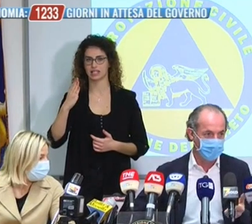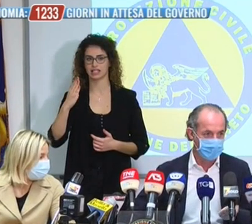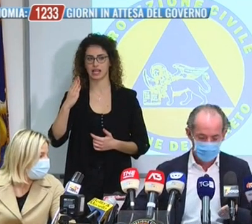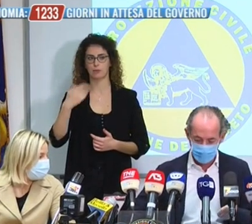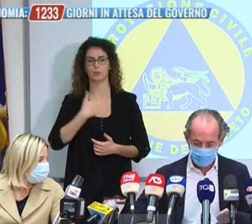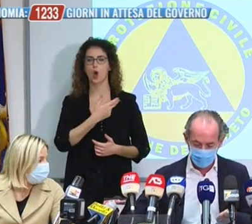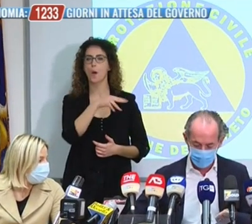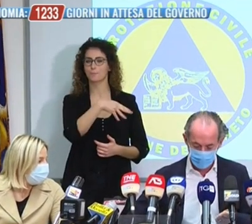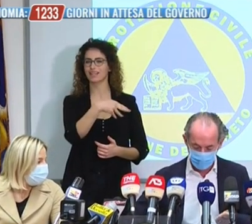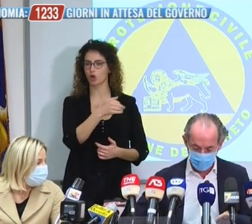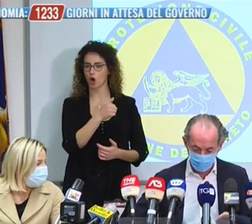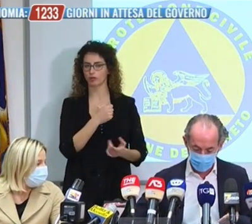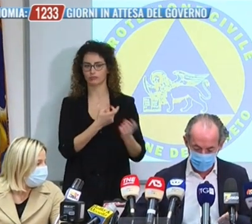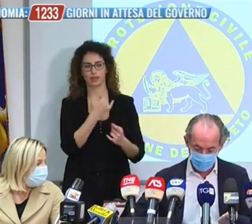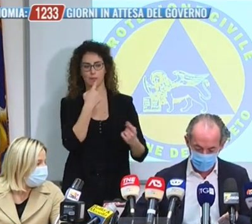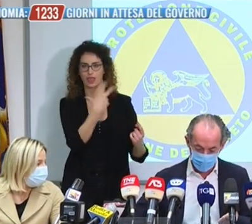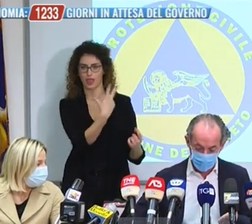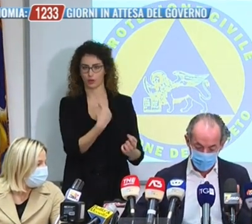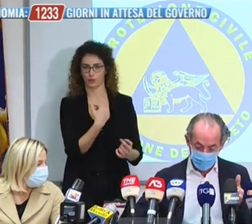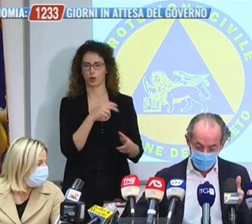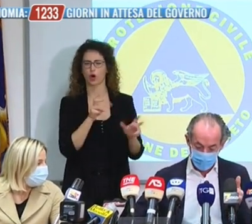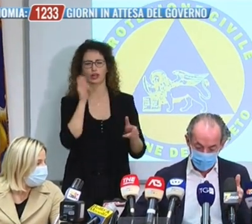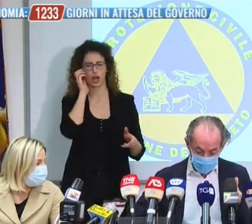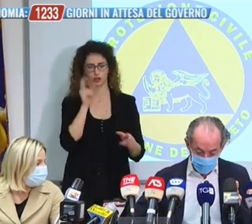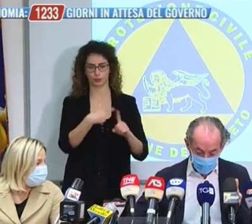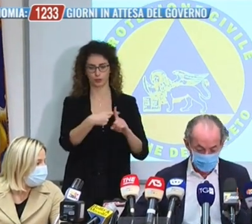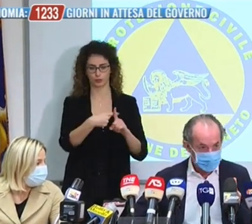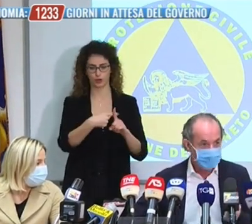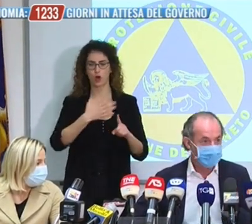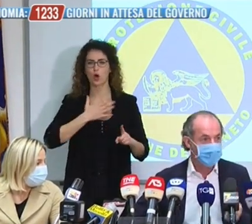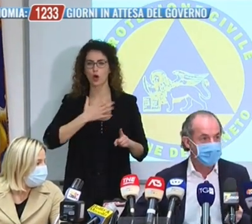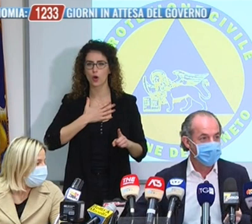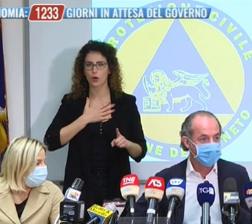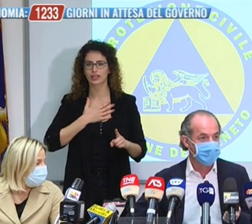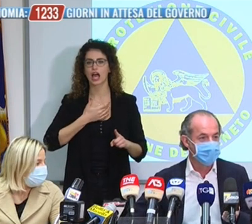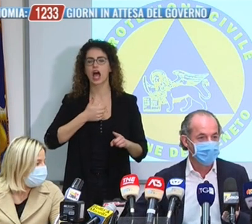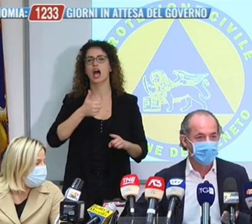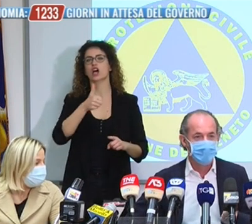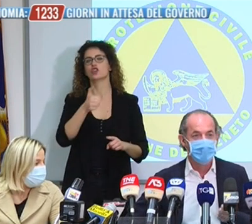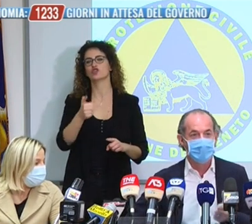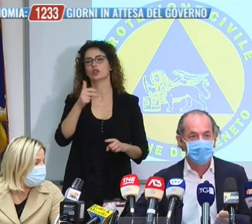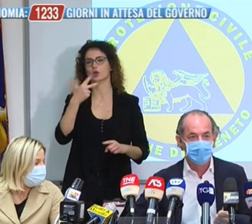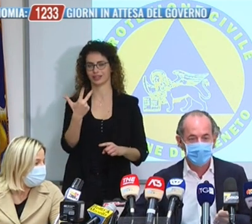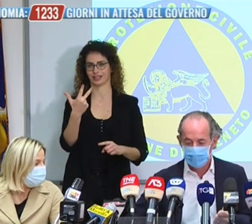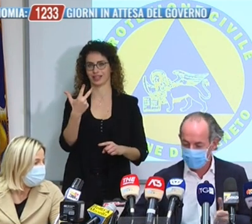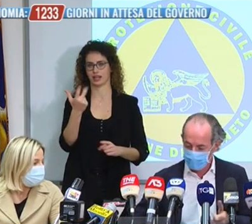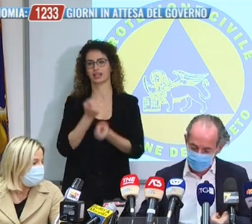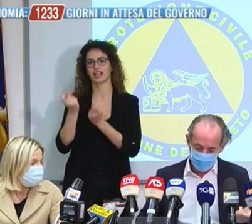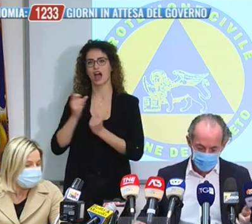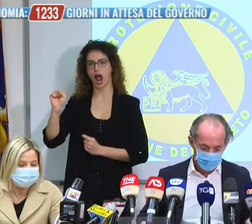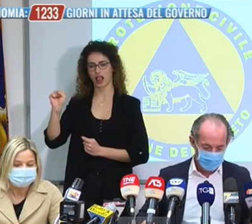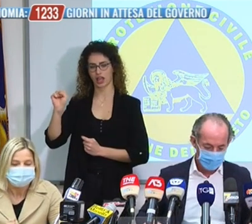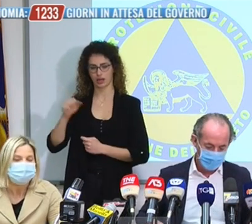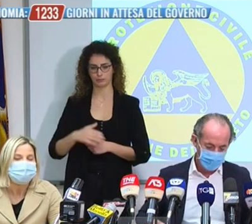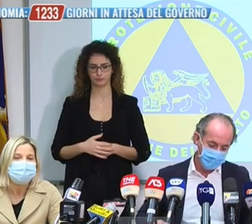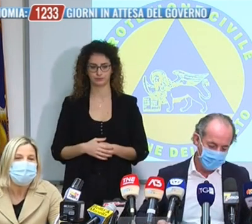Più, colui che ha Radio Più, e ha fatto 103 anni sabato, è di Alleghe. E quindi